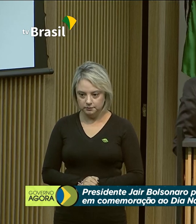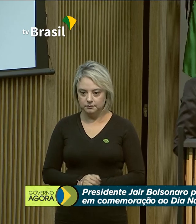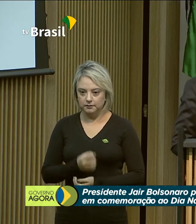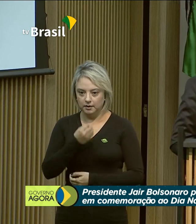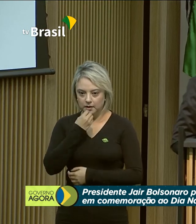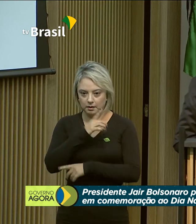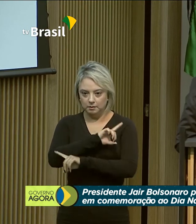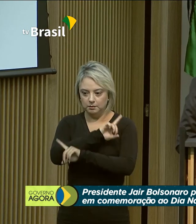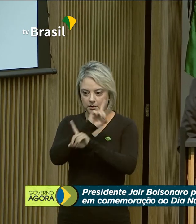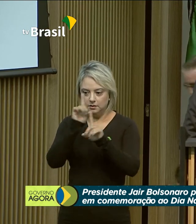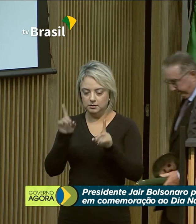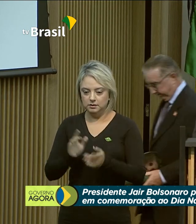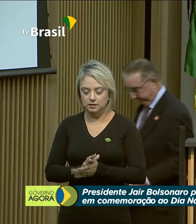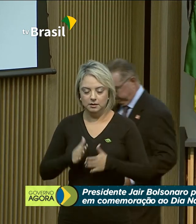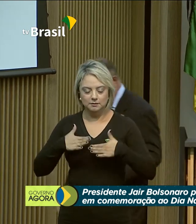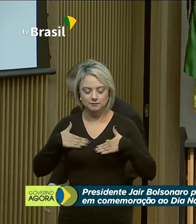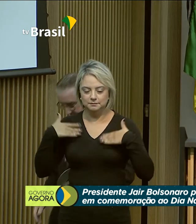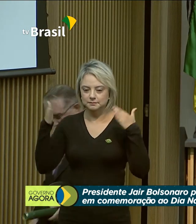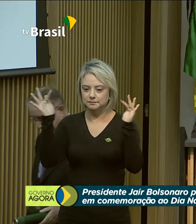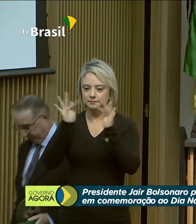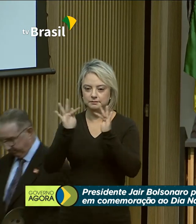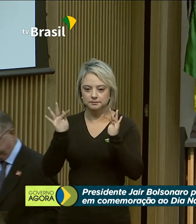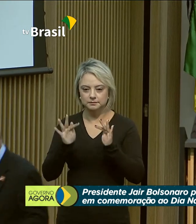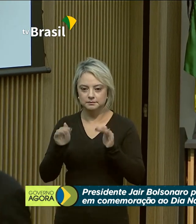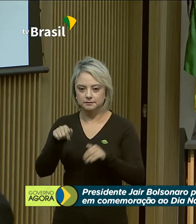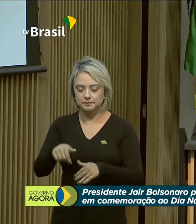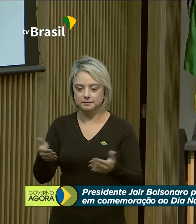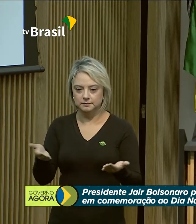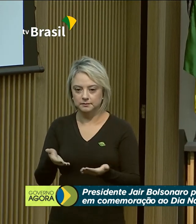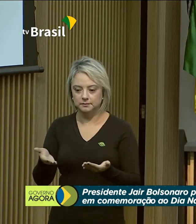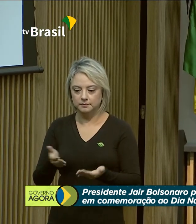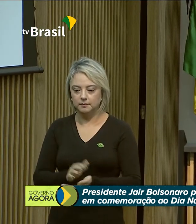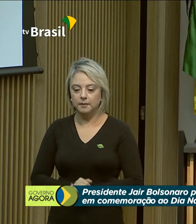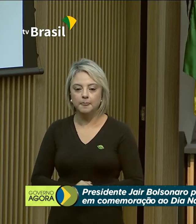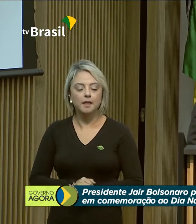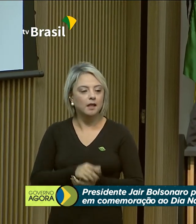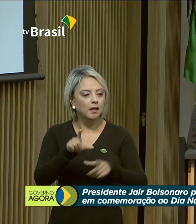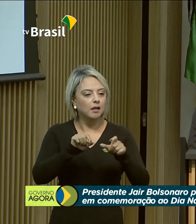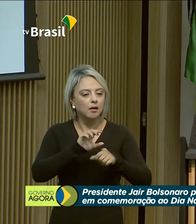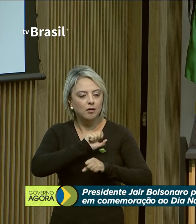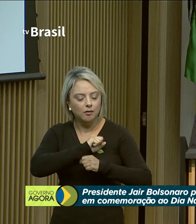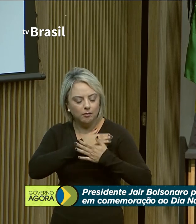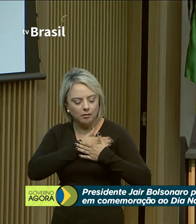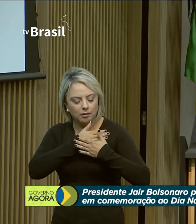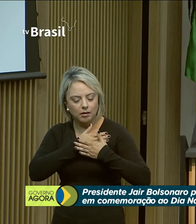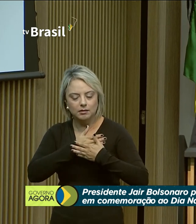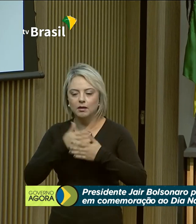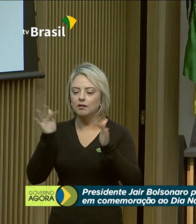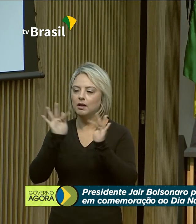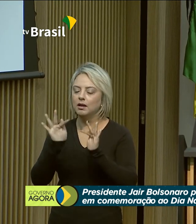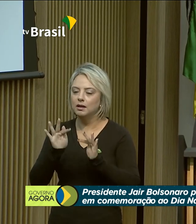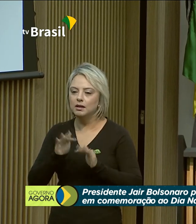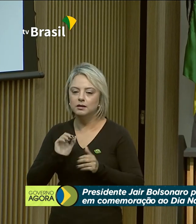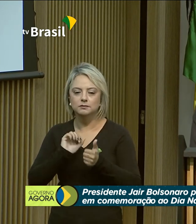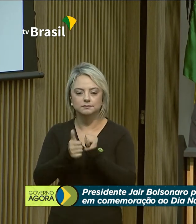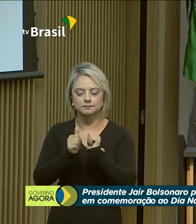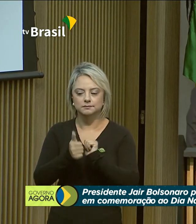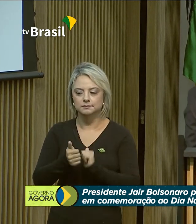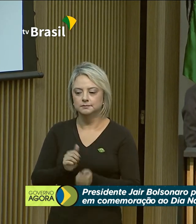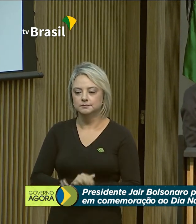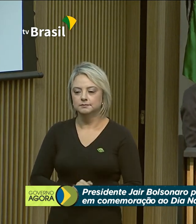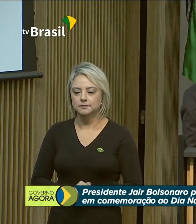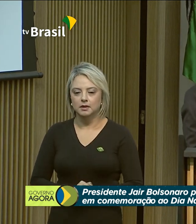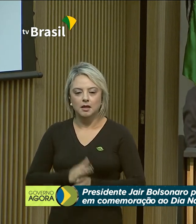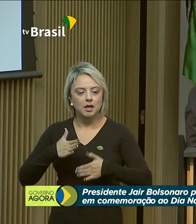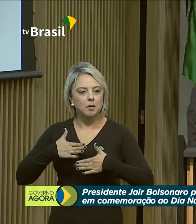Bom dia, é uma satisfação estar aqui entre aqueles que têm no coração a alegria do futebol. É